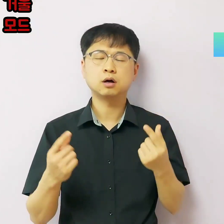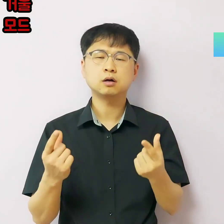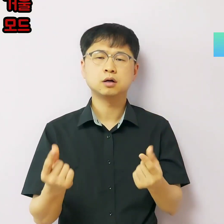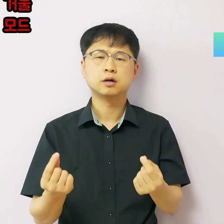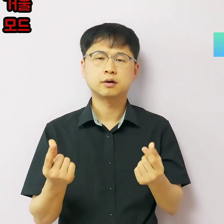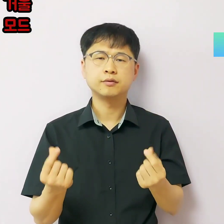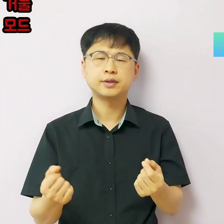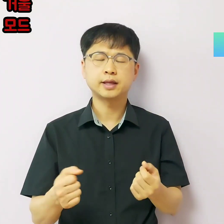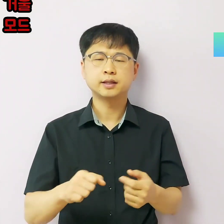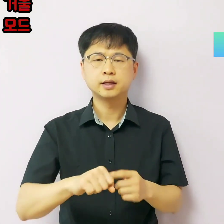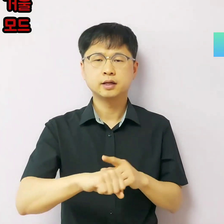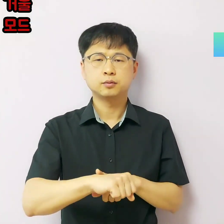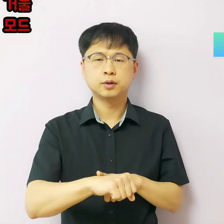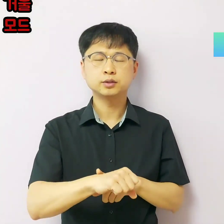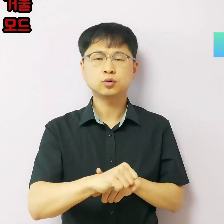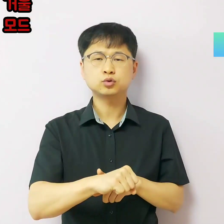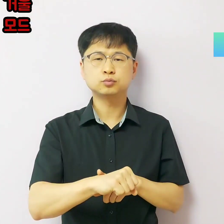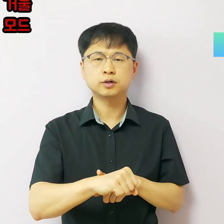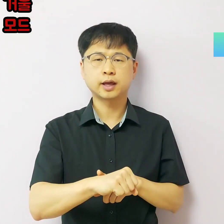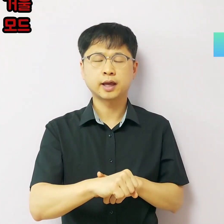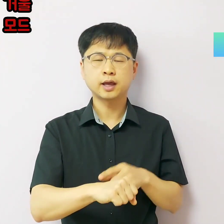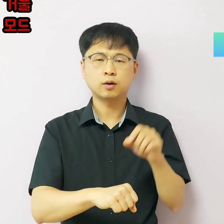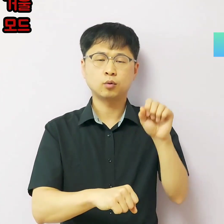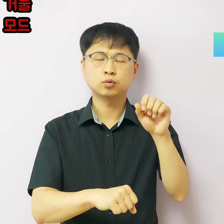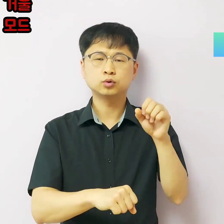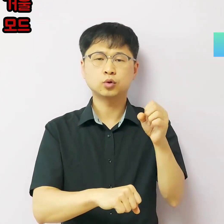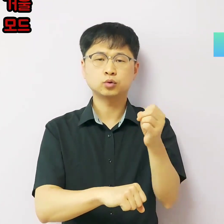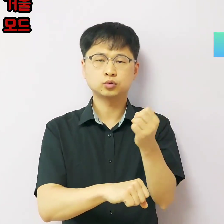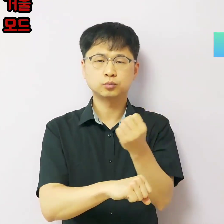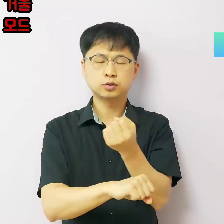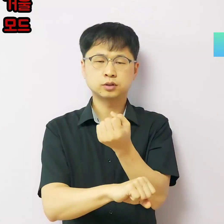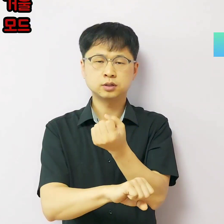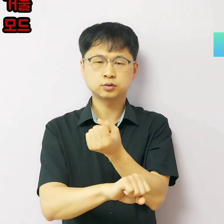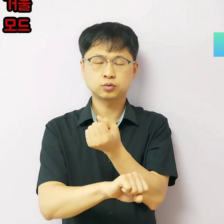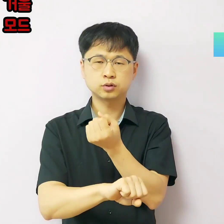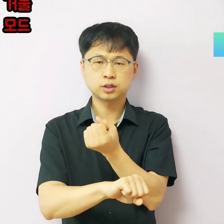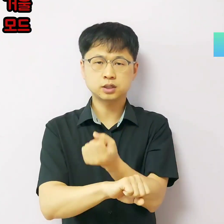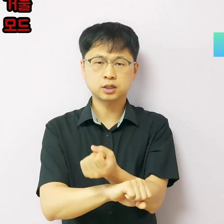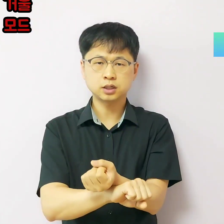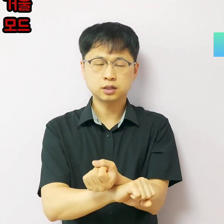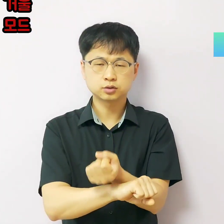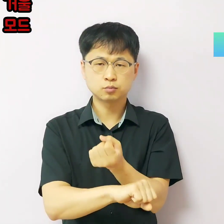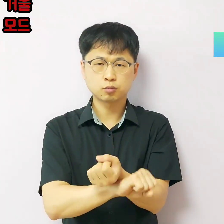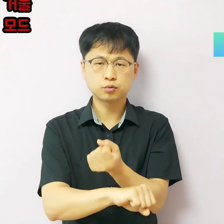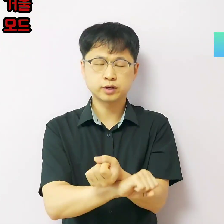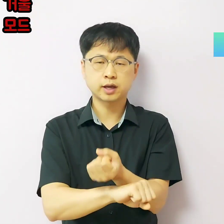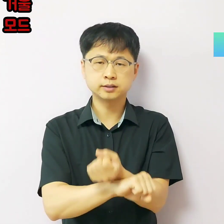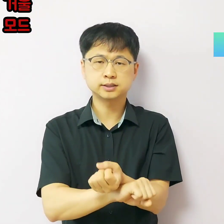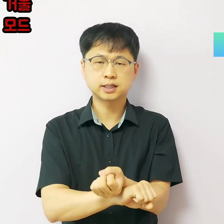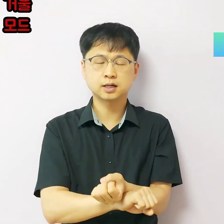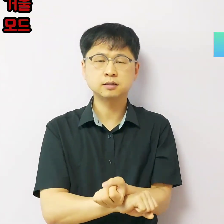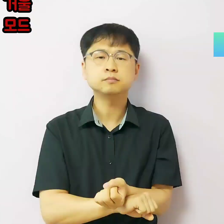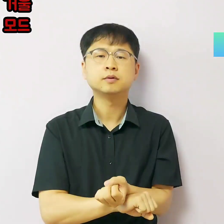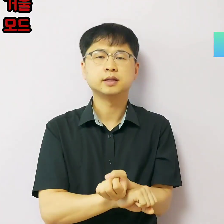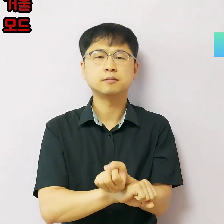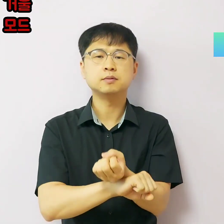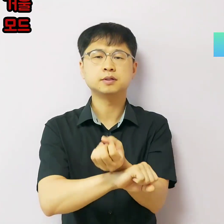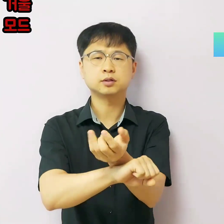척 건넨. 왼손 주먹에 오른손 주먹을 손등끼리 손목 부위에 얹은 다음 내밀면서